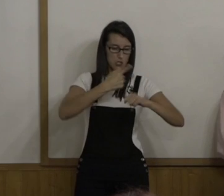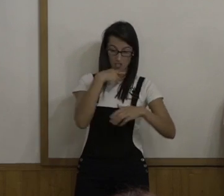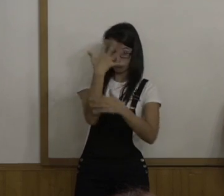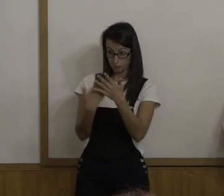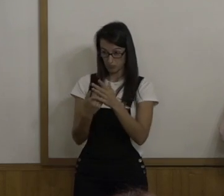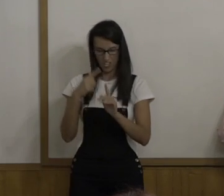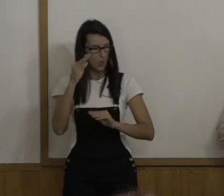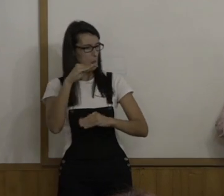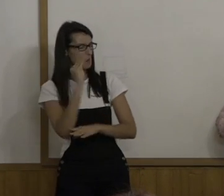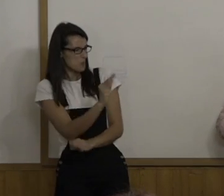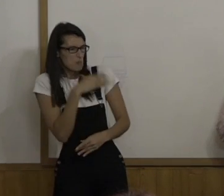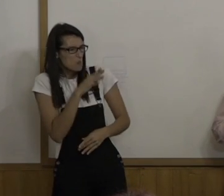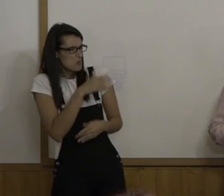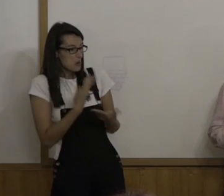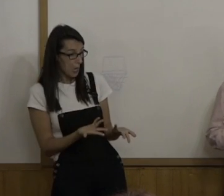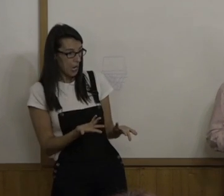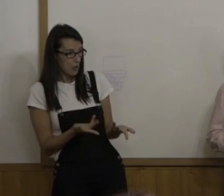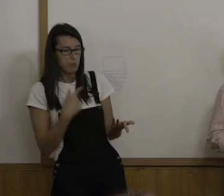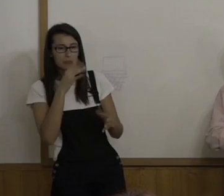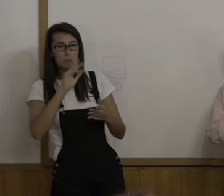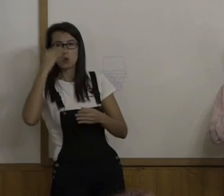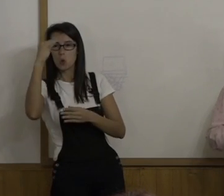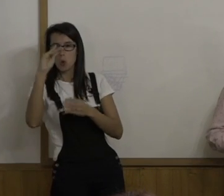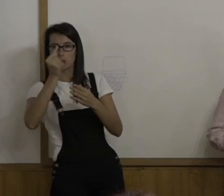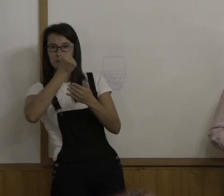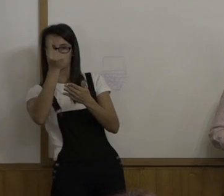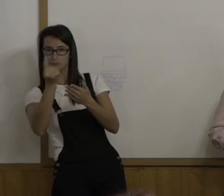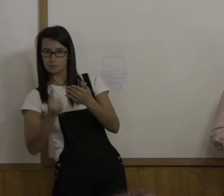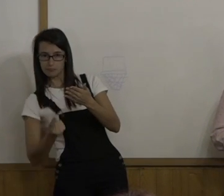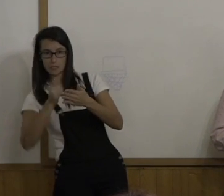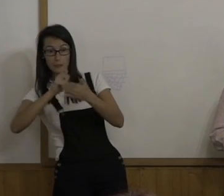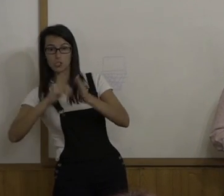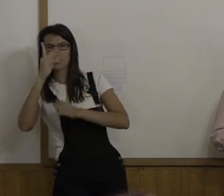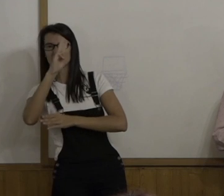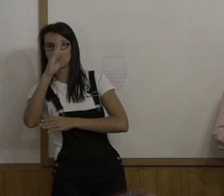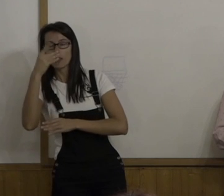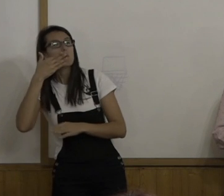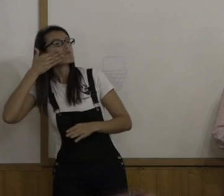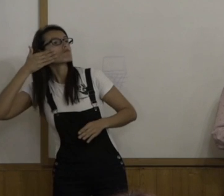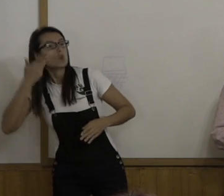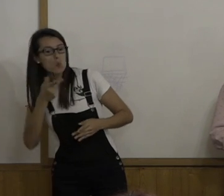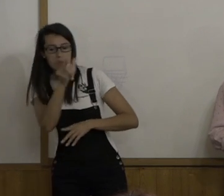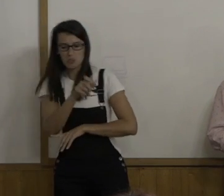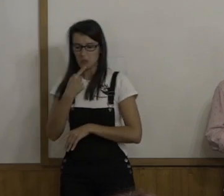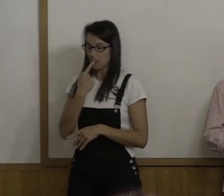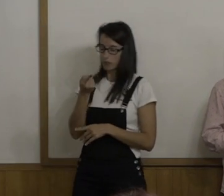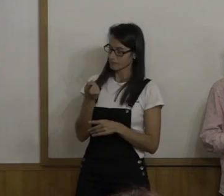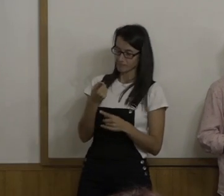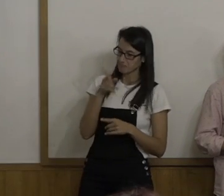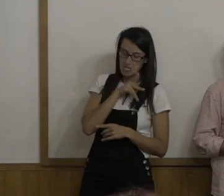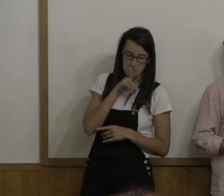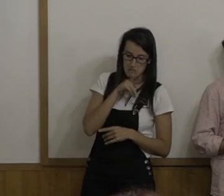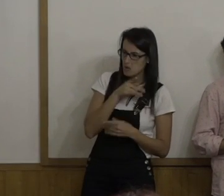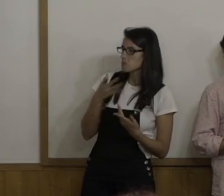divertido porque nosotros estaban trabajando con sus programas de diseño, con sus impresoras 3D, muy orgullosos, y ese intercambio, que no se